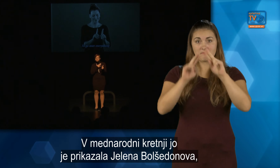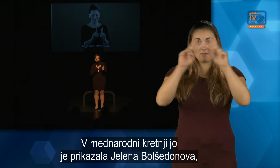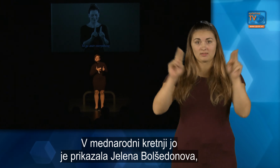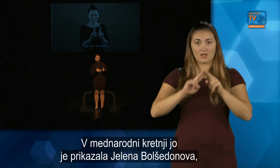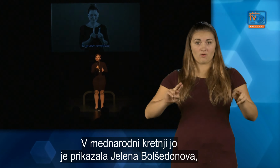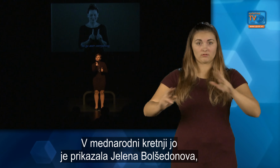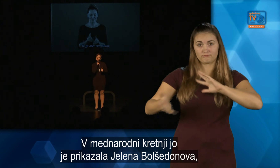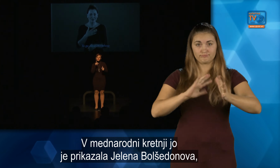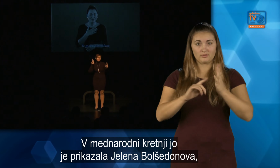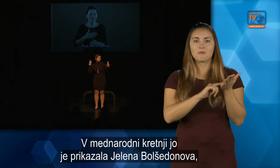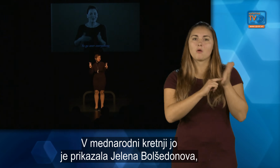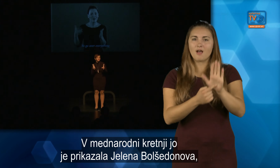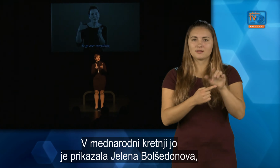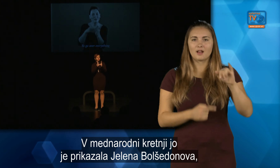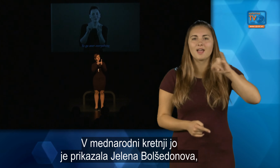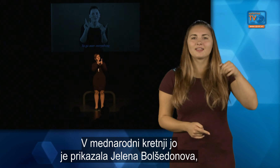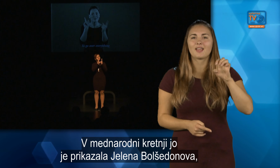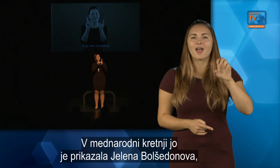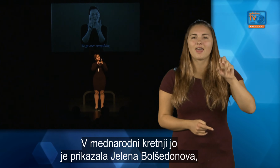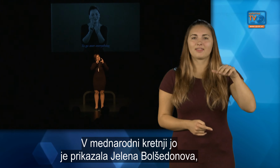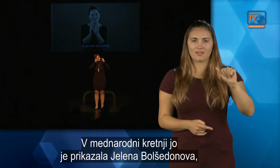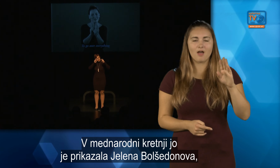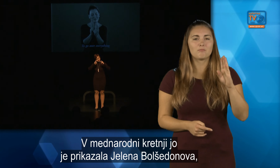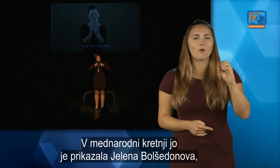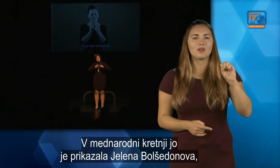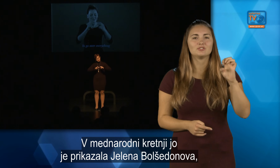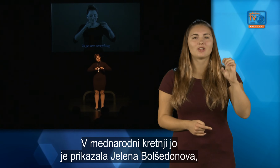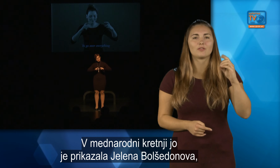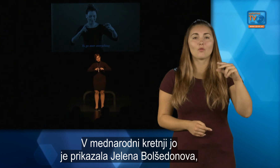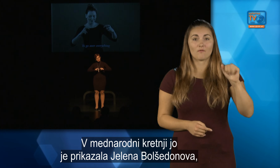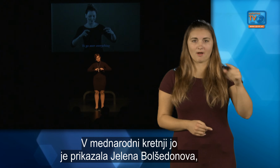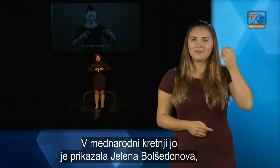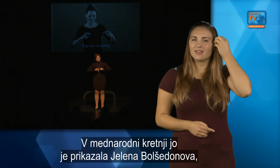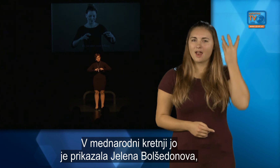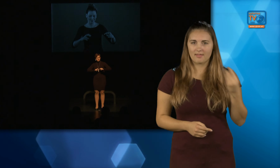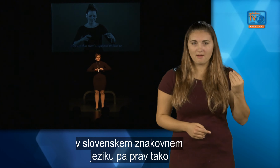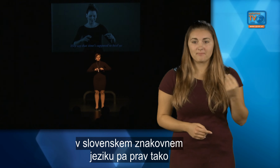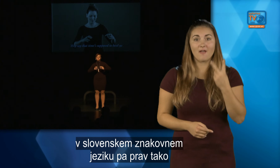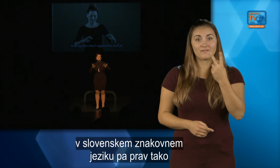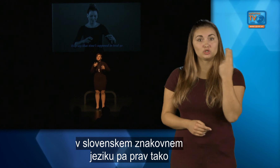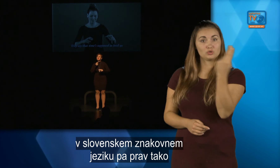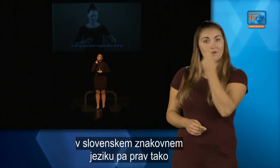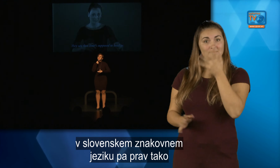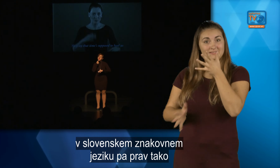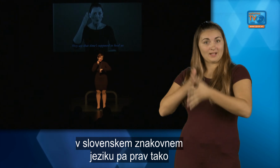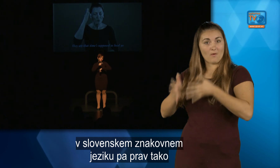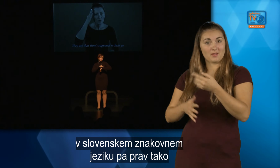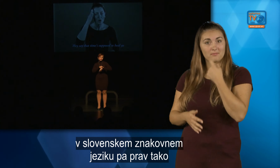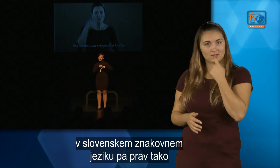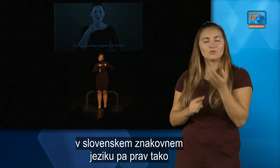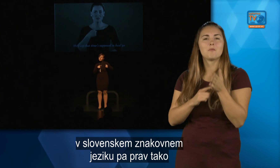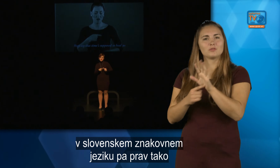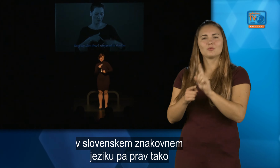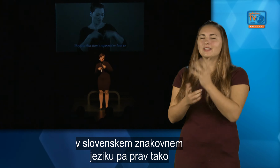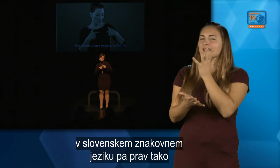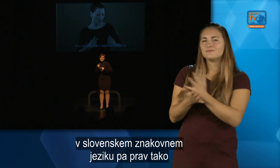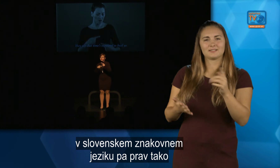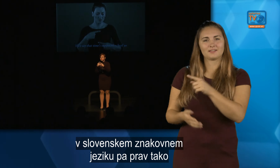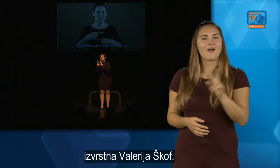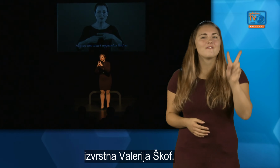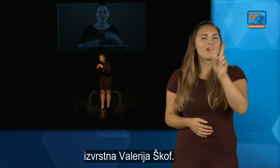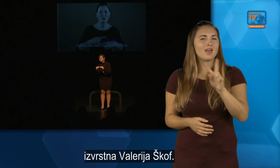V mednarodni kretnji jo je prikazala Jelena Bolšedonova, v slovenskem znakovnem jeziku pa prav tako